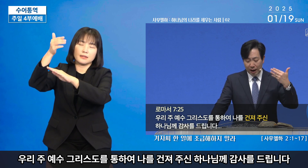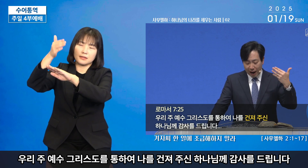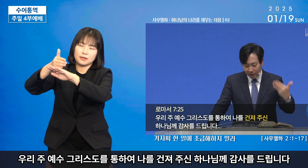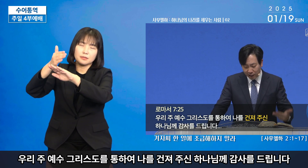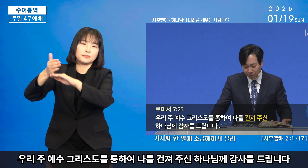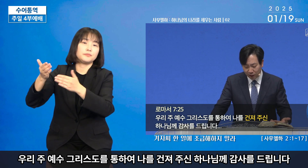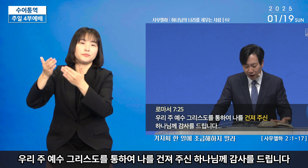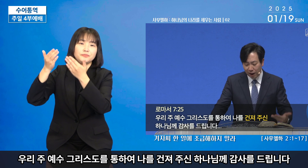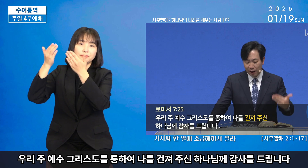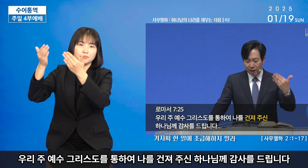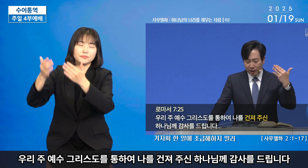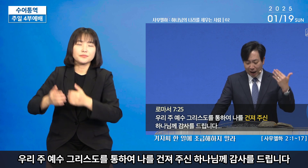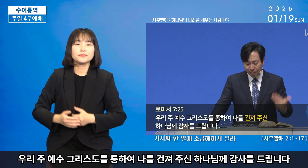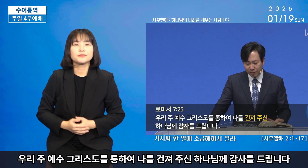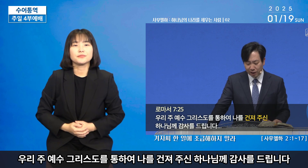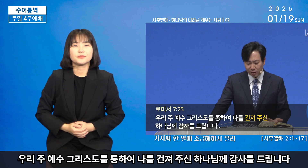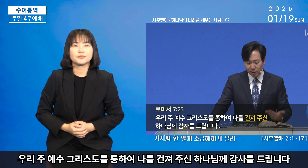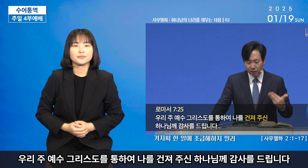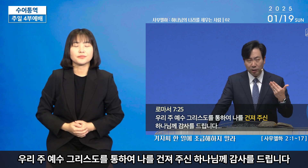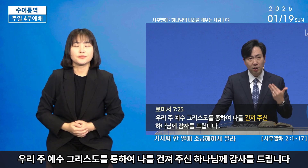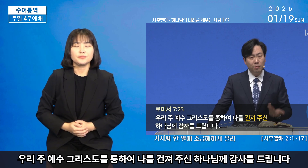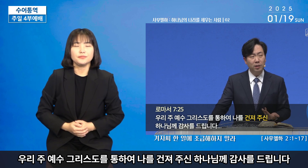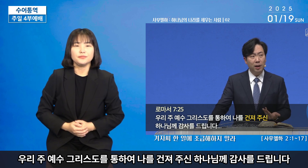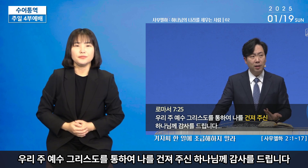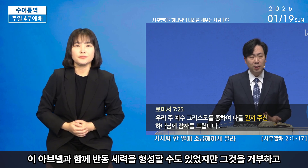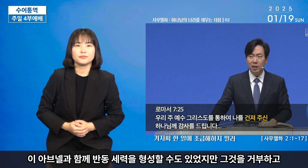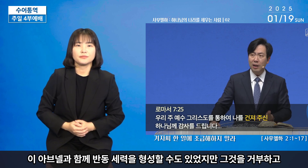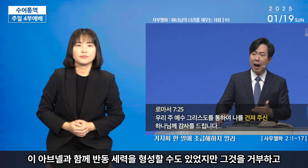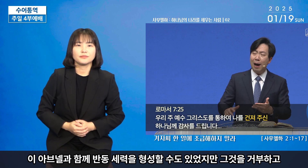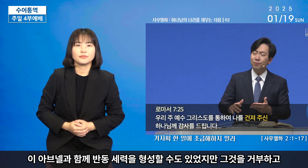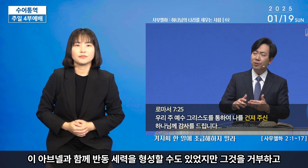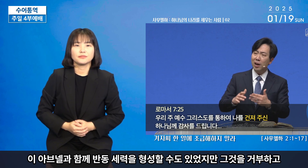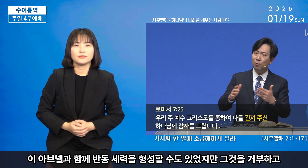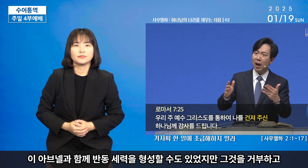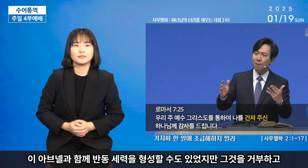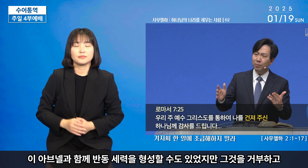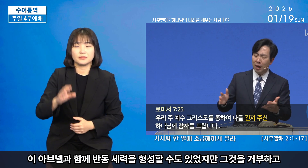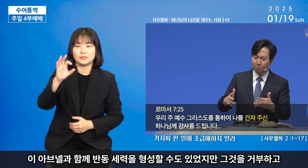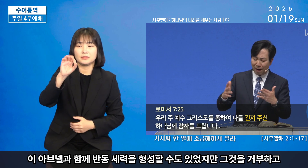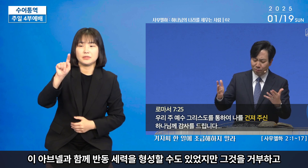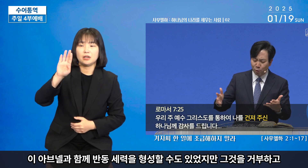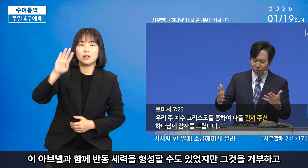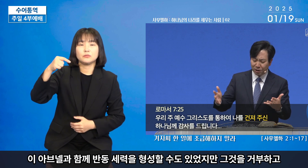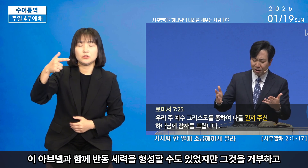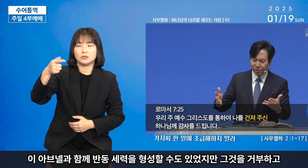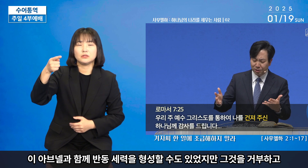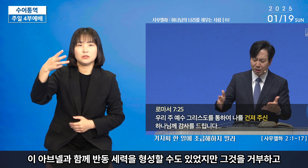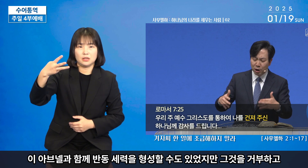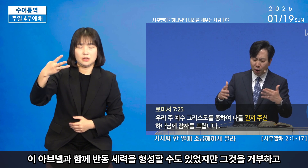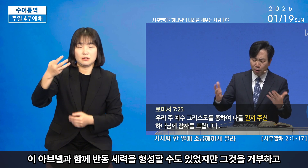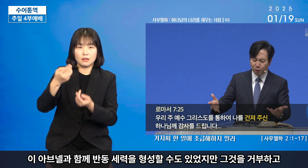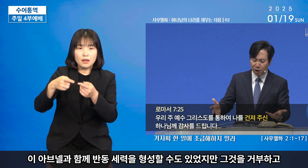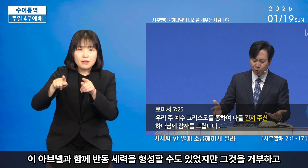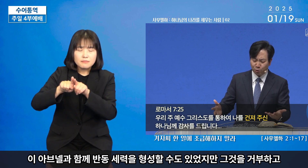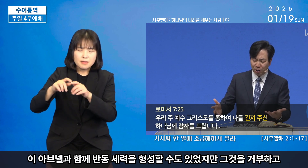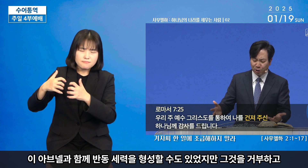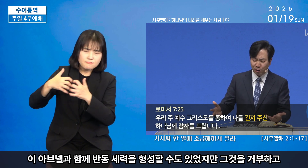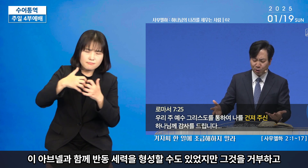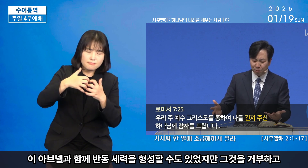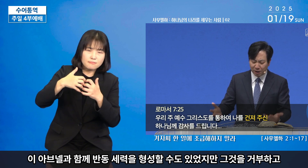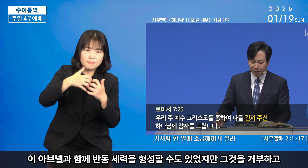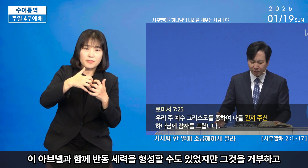건져주신 하나님께 감사를 드립니다. 이 아브넬과 함께 반동 세력을 형성할